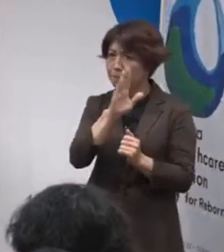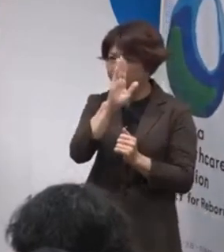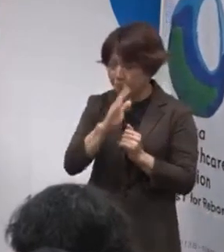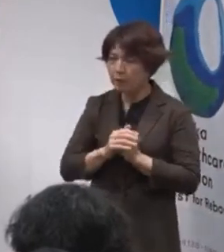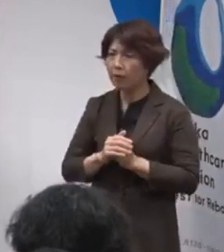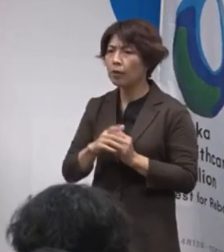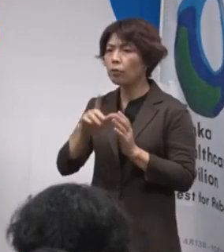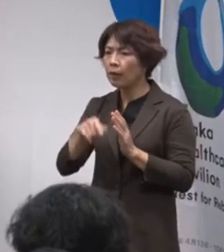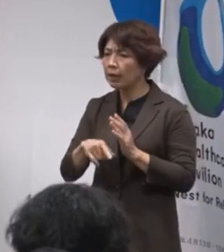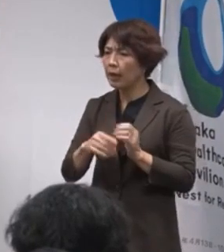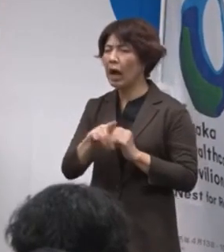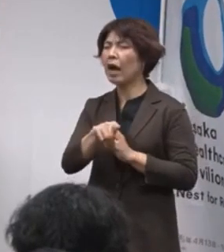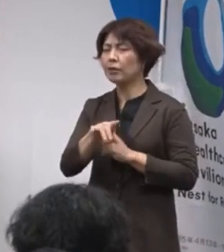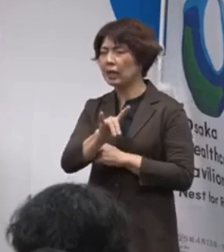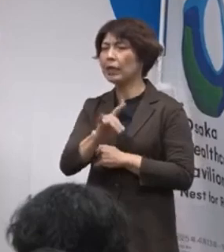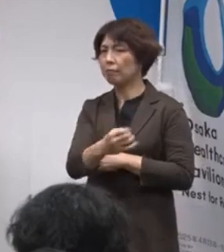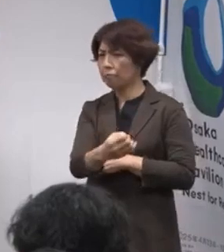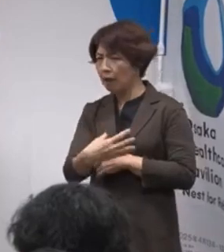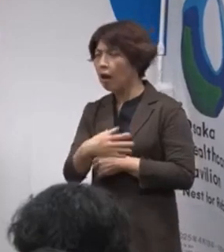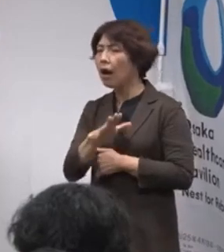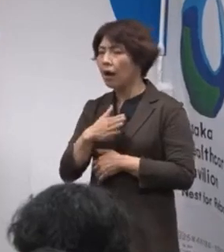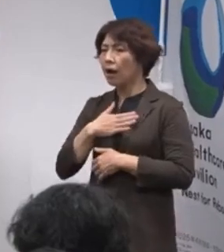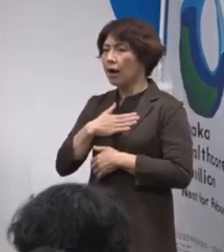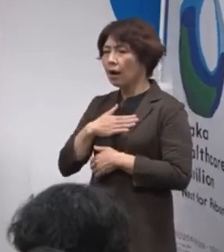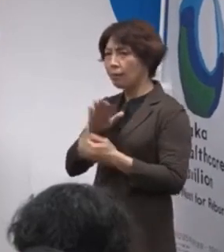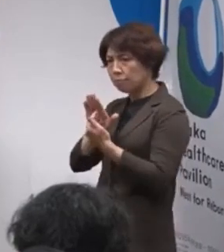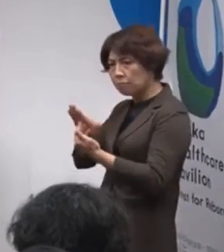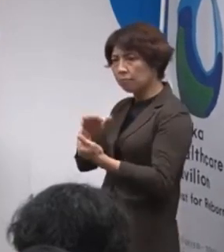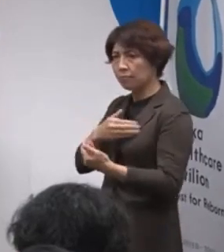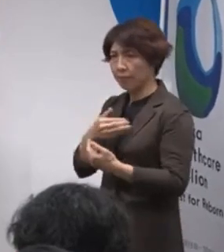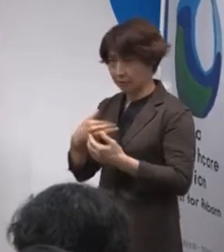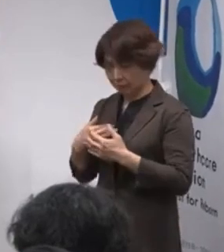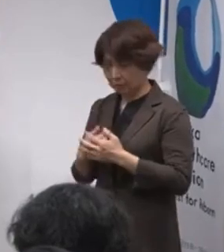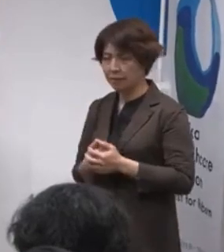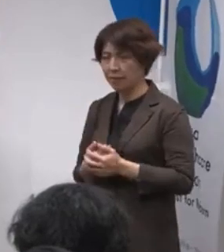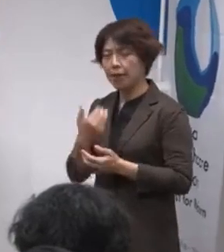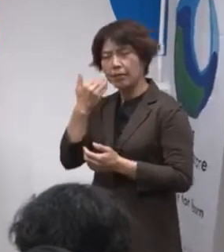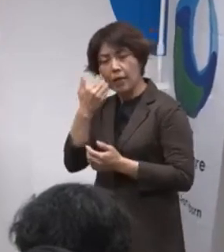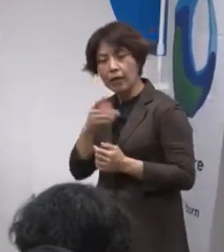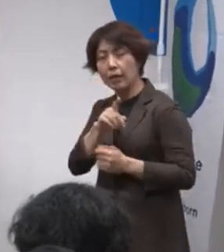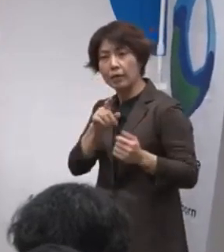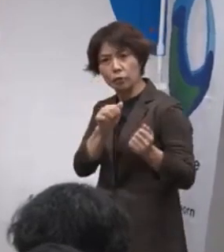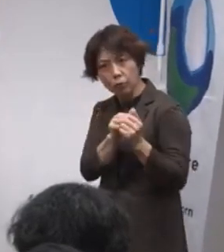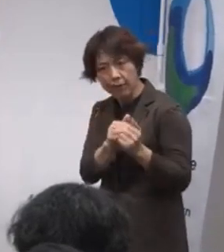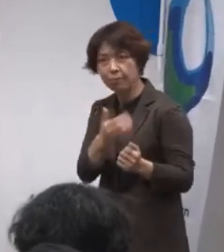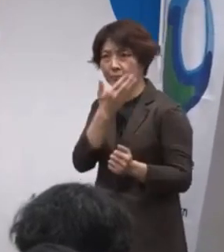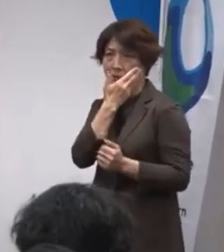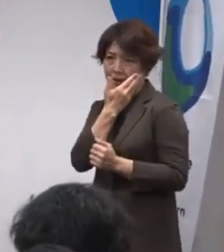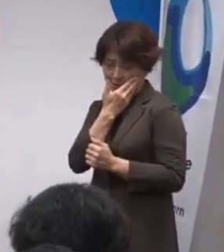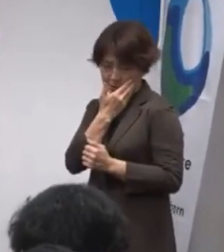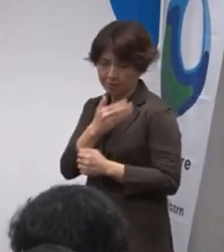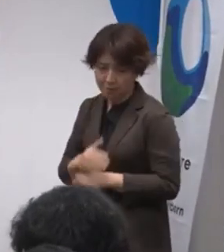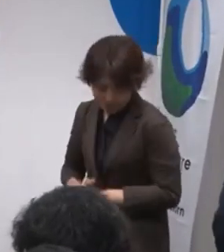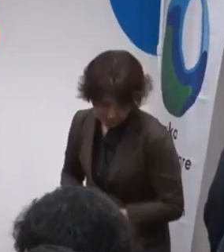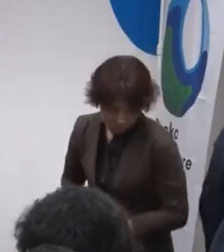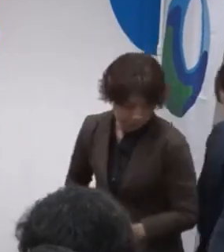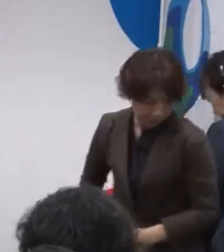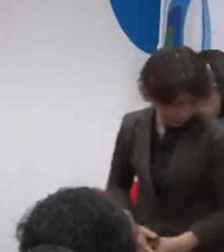そこで詐欺に気づけば詐欺の被害に遭わないで済むということになります。誰かと相談するということが非常に大切になります。